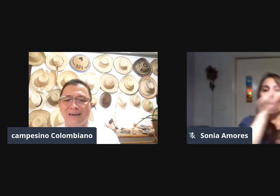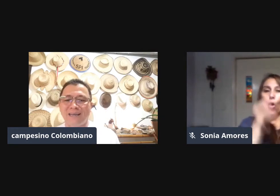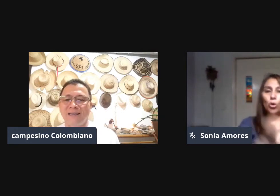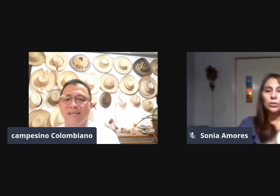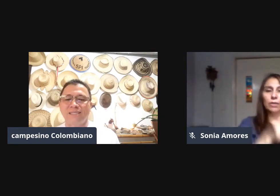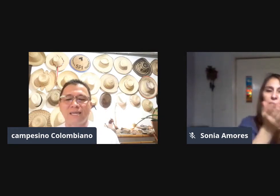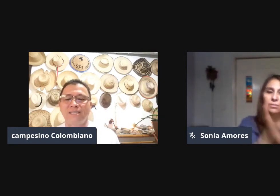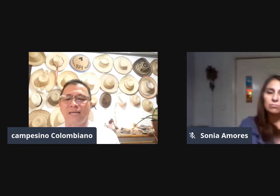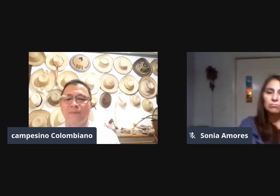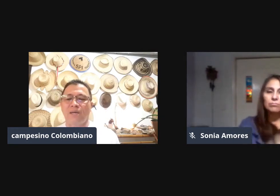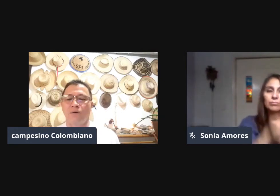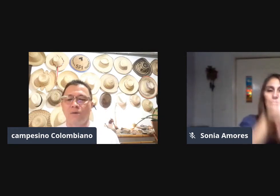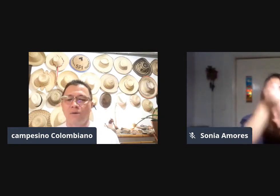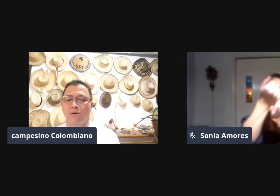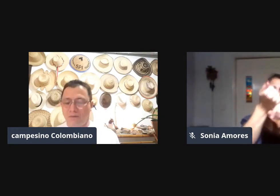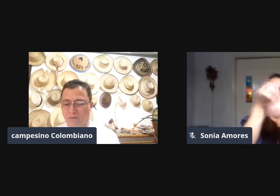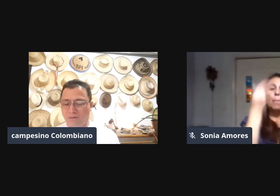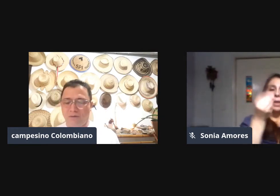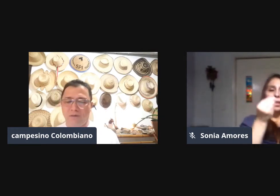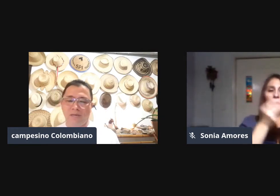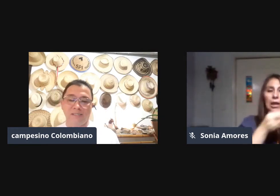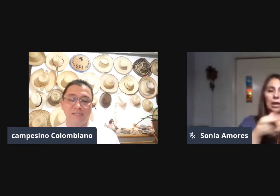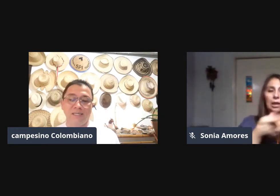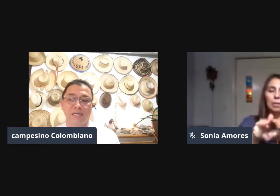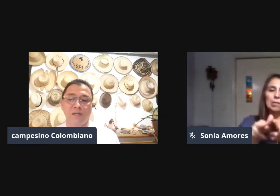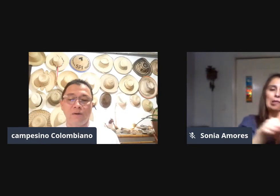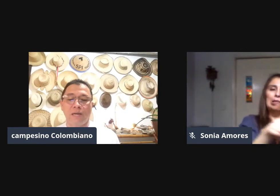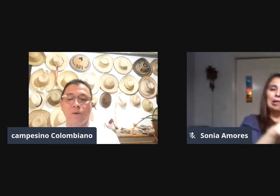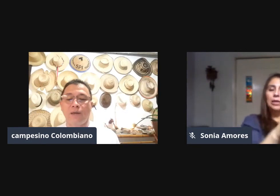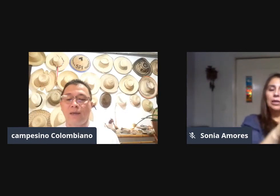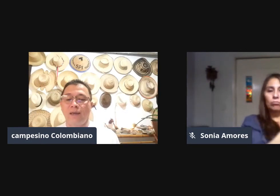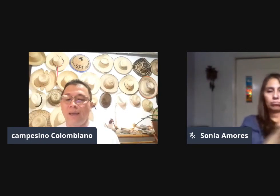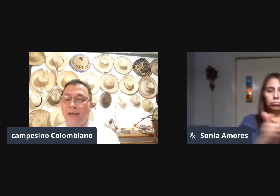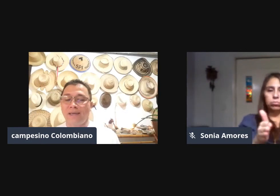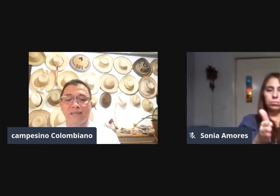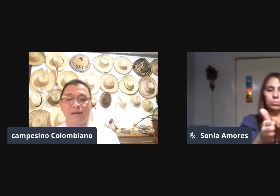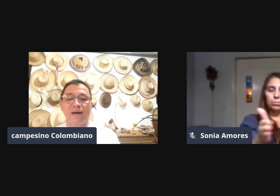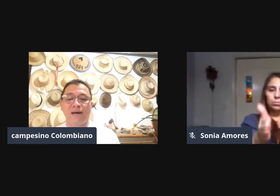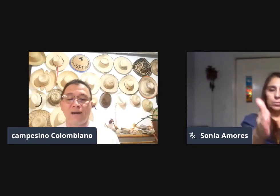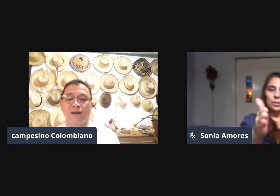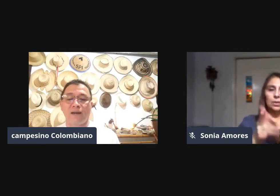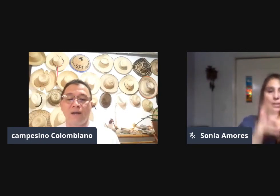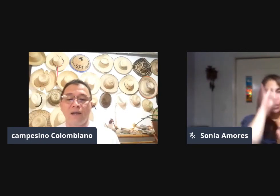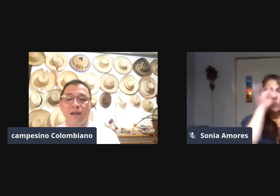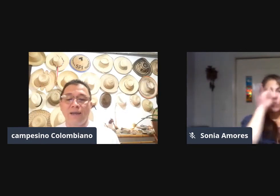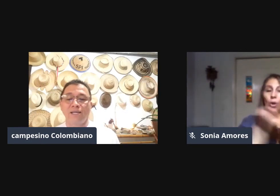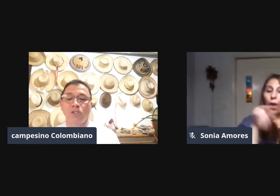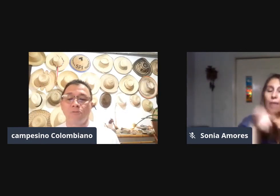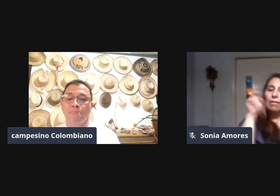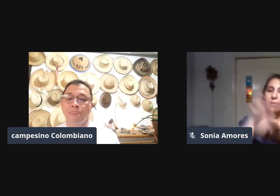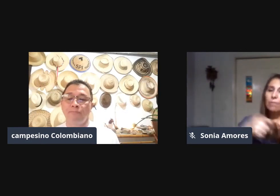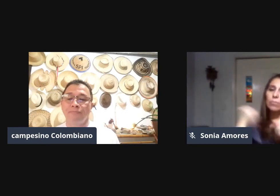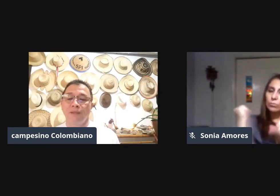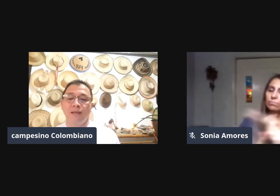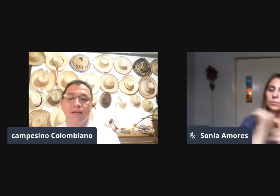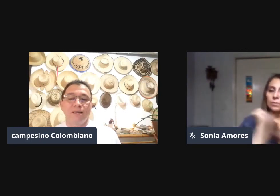para reenderezar este camino. En ese sentido, creo que hay que trabajarle en